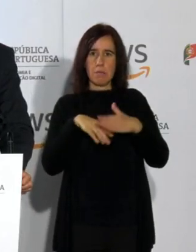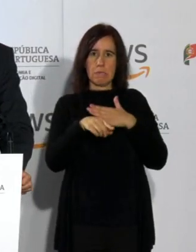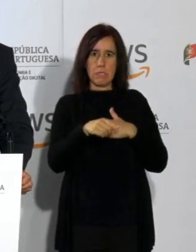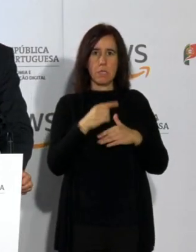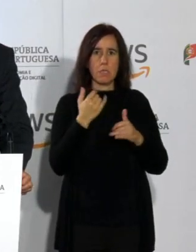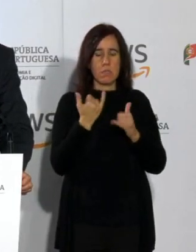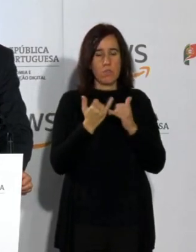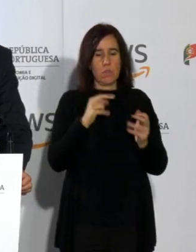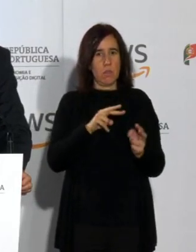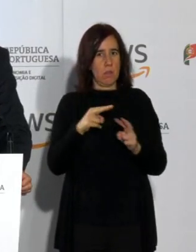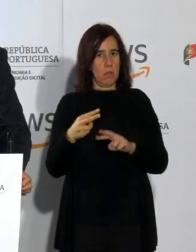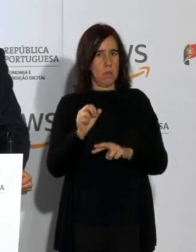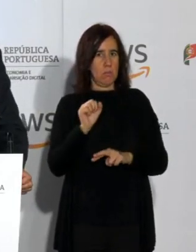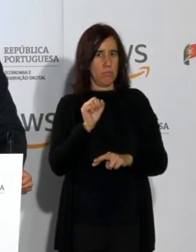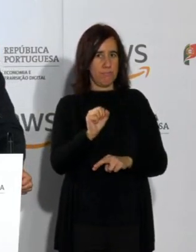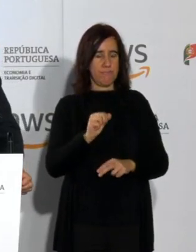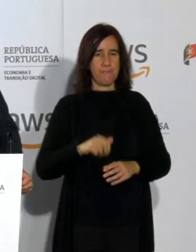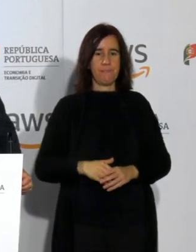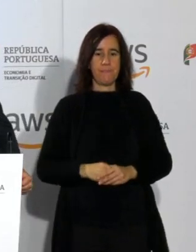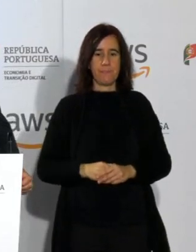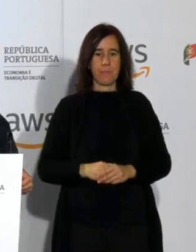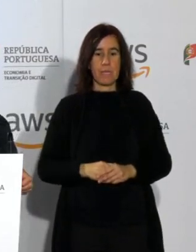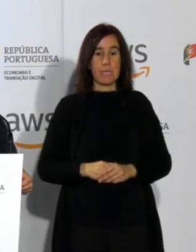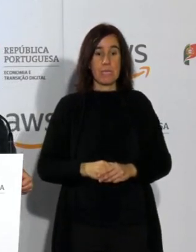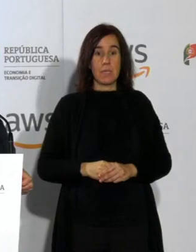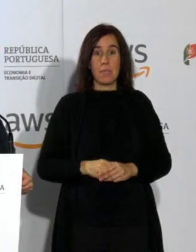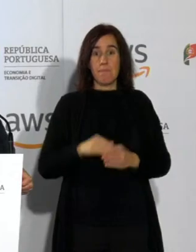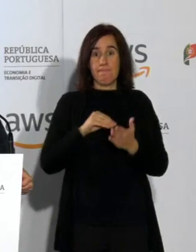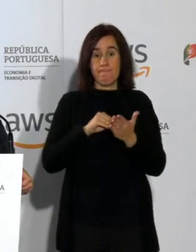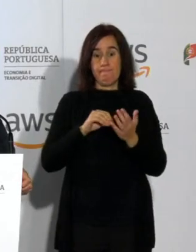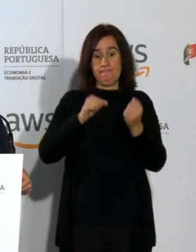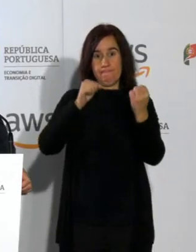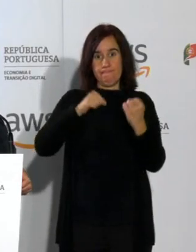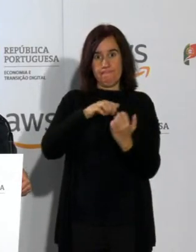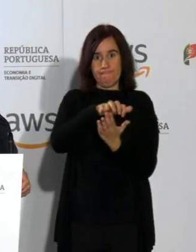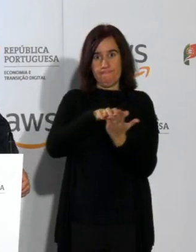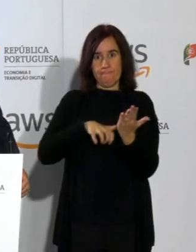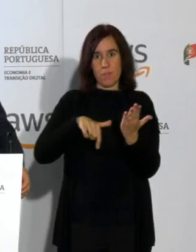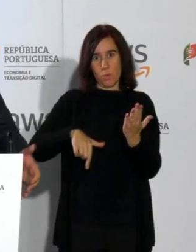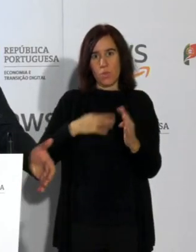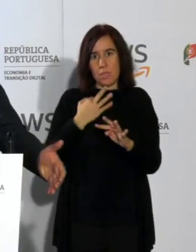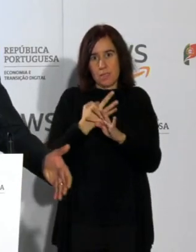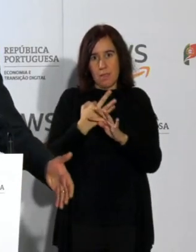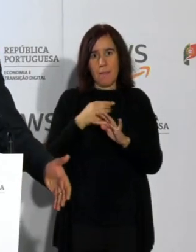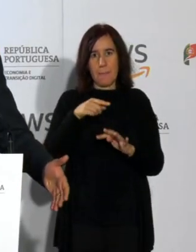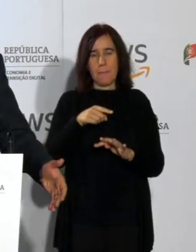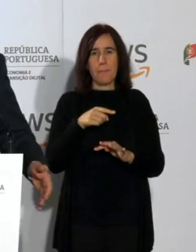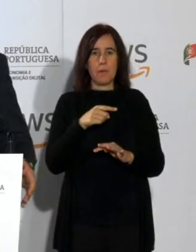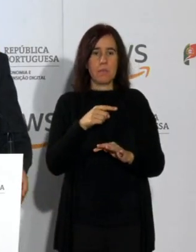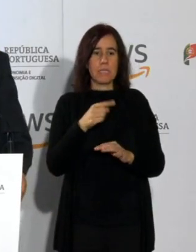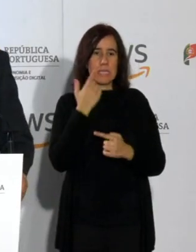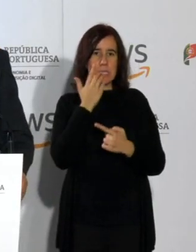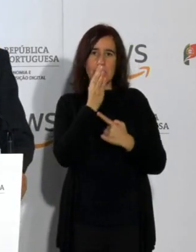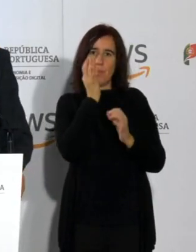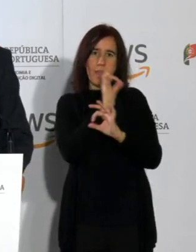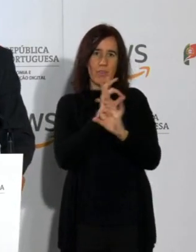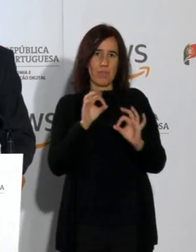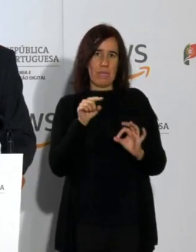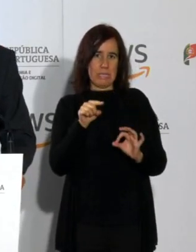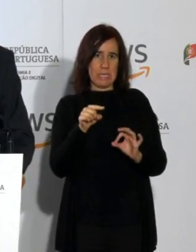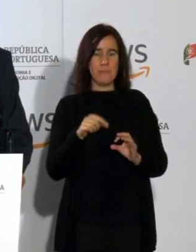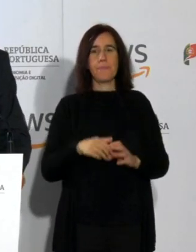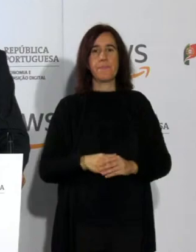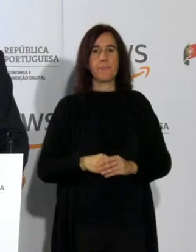a Transformação Digital. Este memorando de entendimento que hoje celebramos é um excelente exemplo disso mesmo.